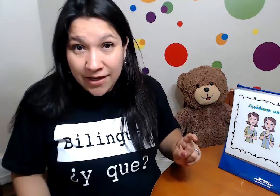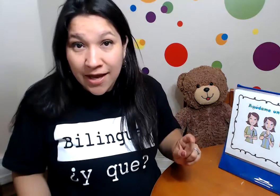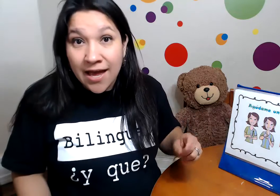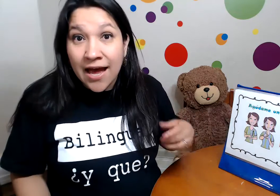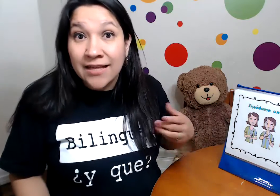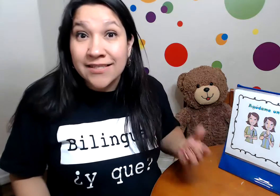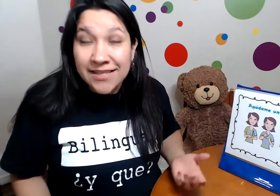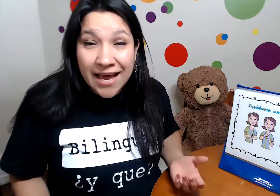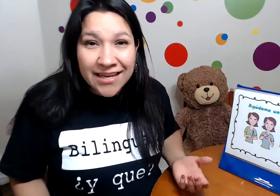ansa